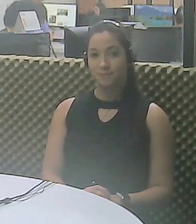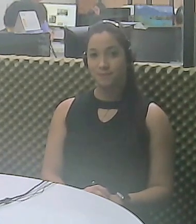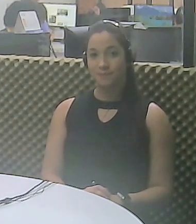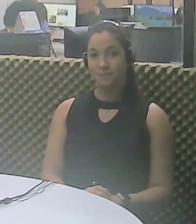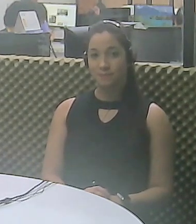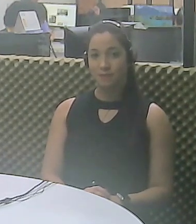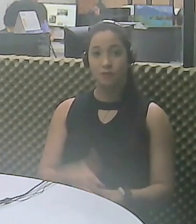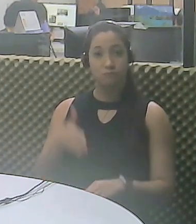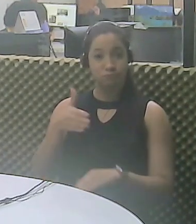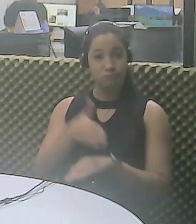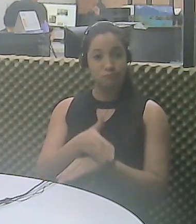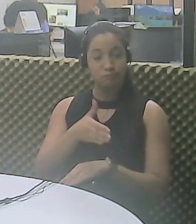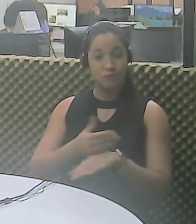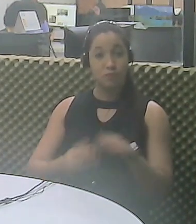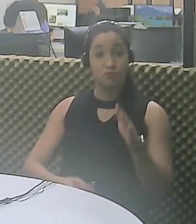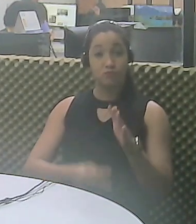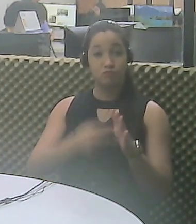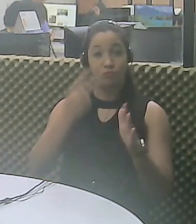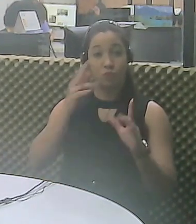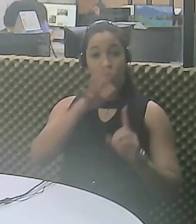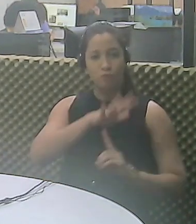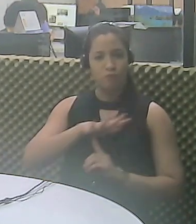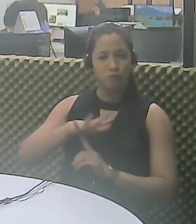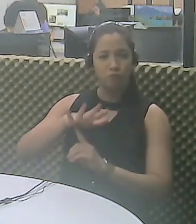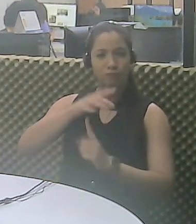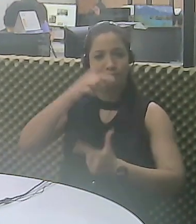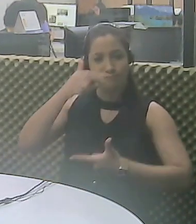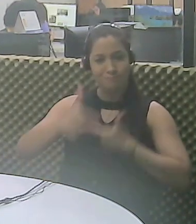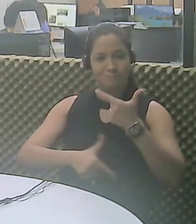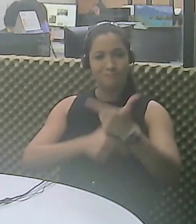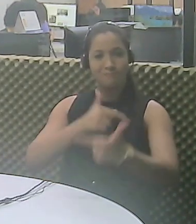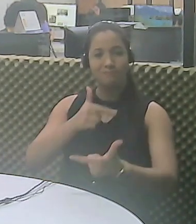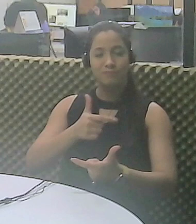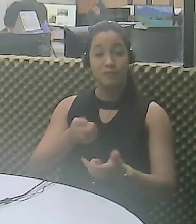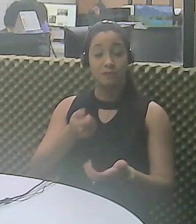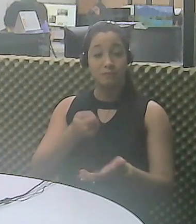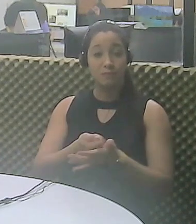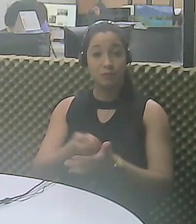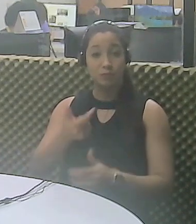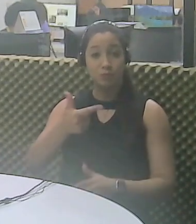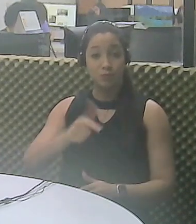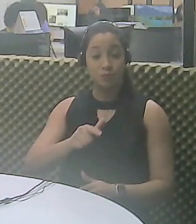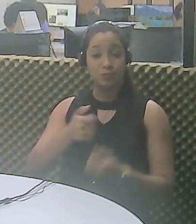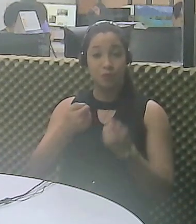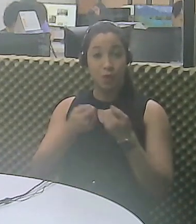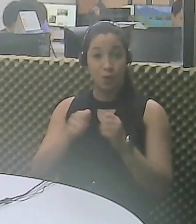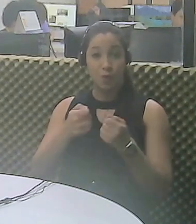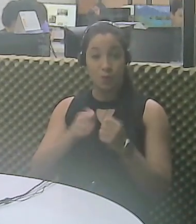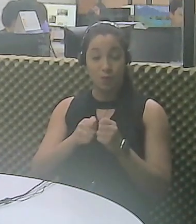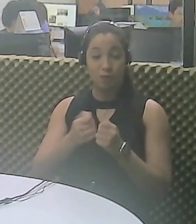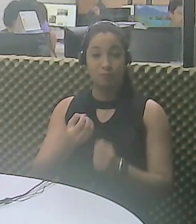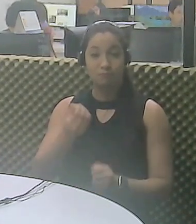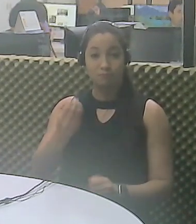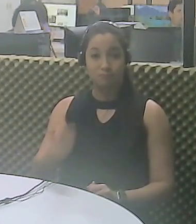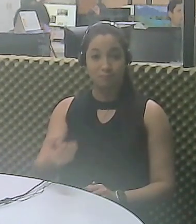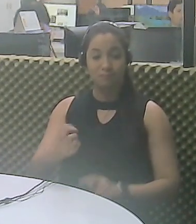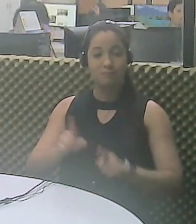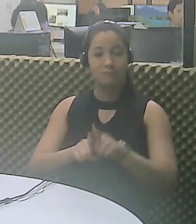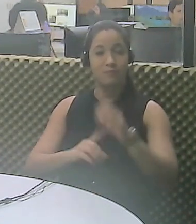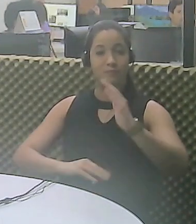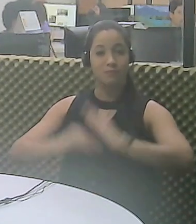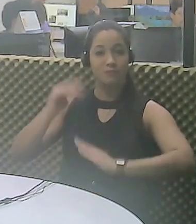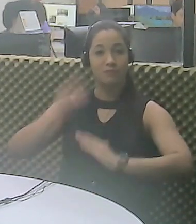Quem participar do segundo mega feirão de empregos vai contar com reembolso na passagem do transporte público e